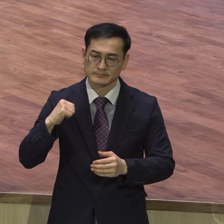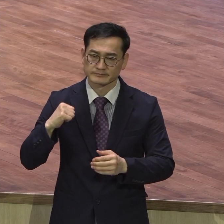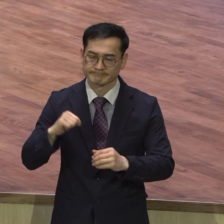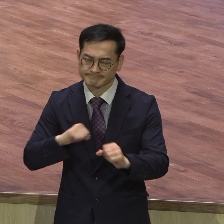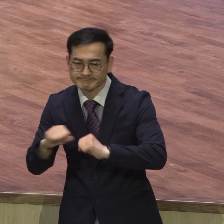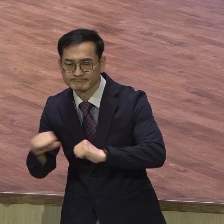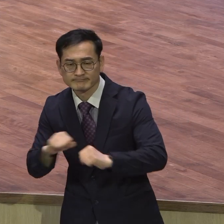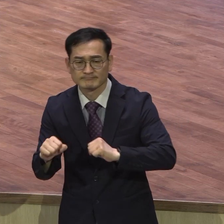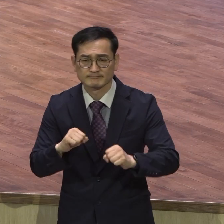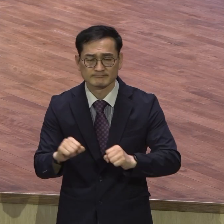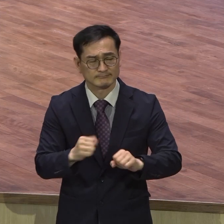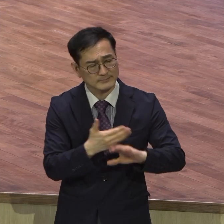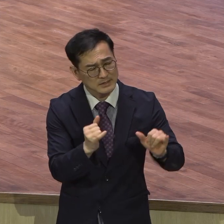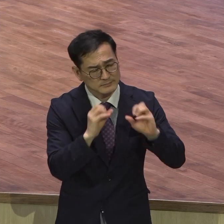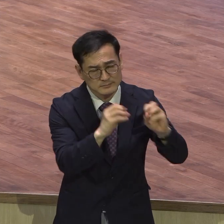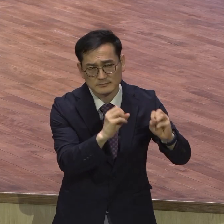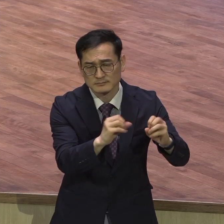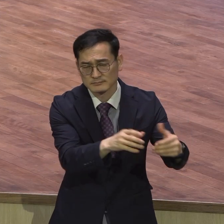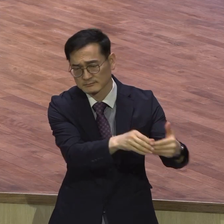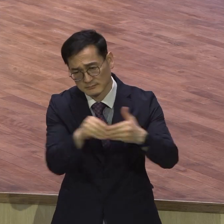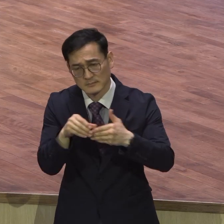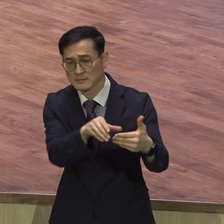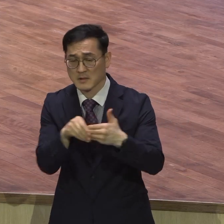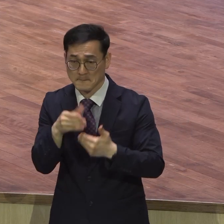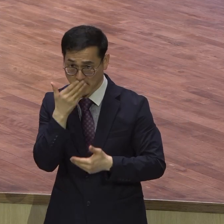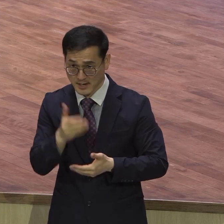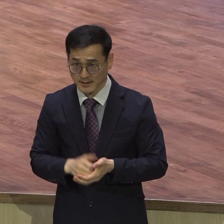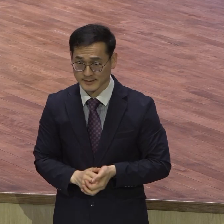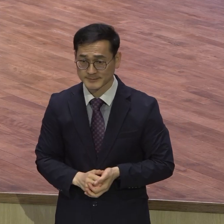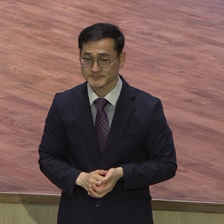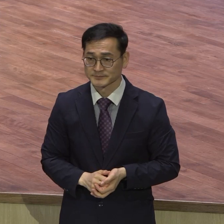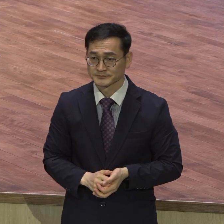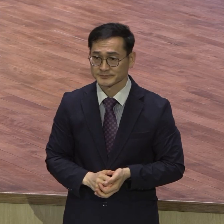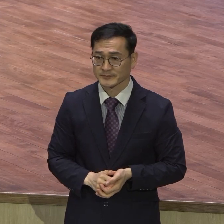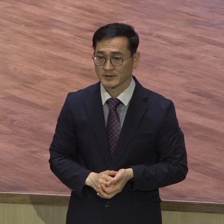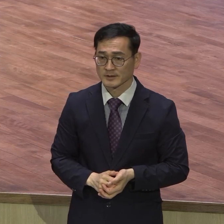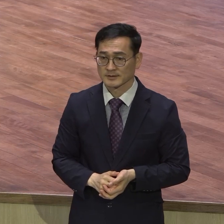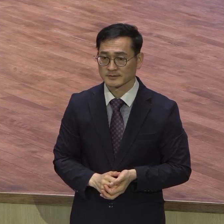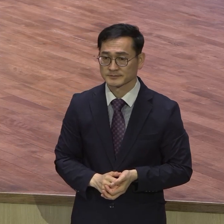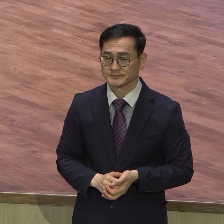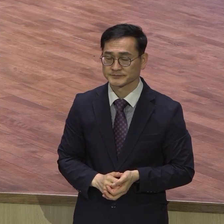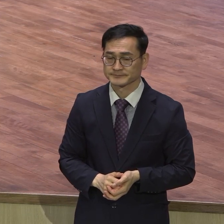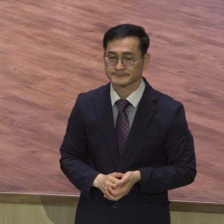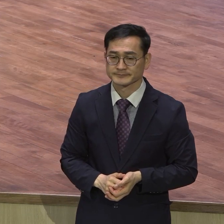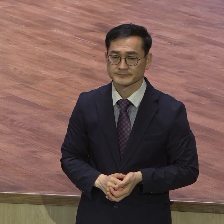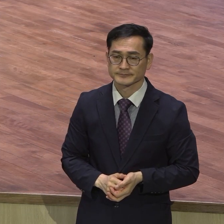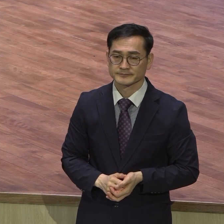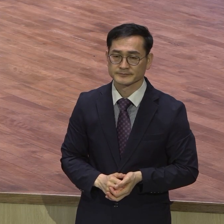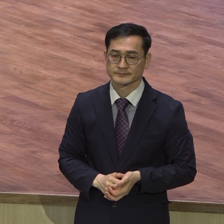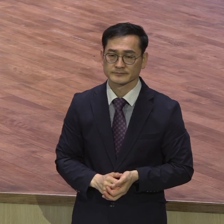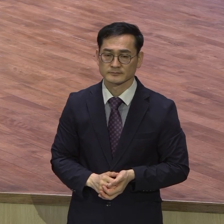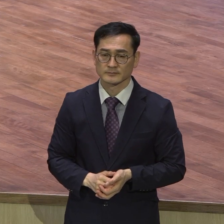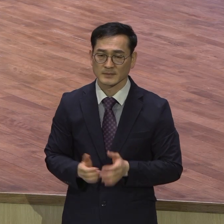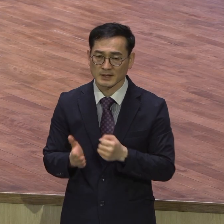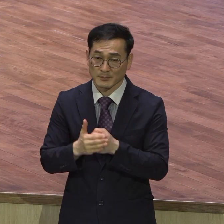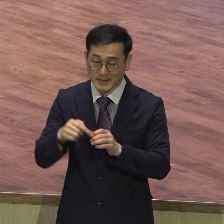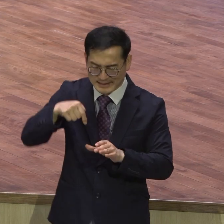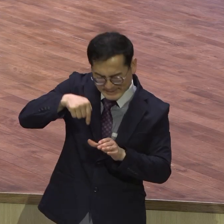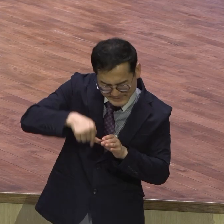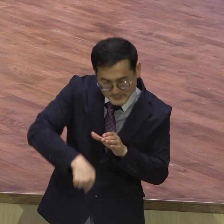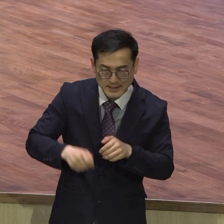기도하네요. 그게 좁은 문 하나님 받으시는 그러한 기도란 말이에요. 그래서 세밀하게 기도하시고